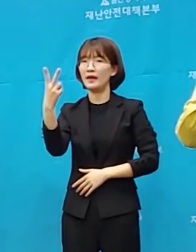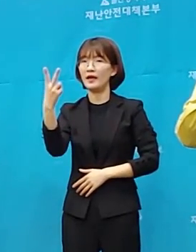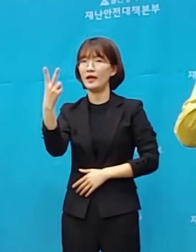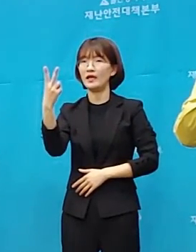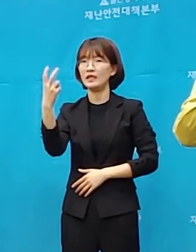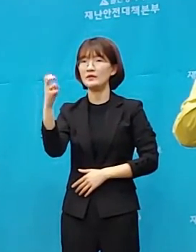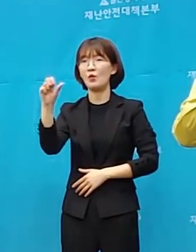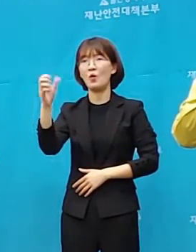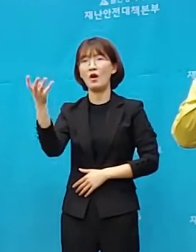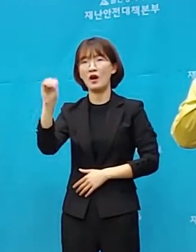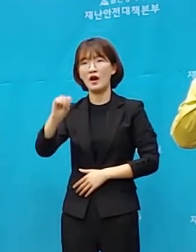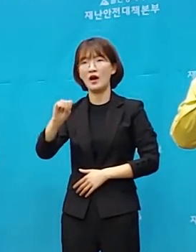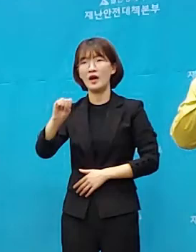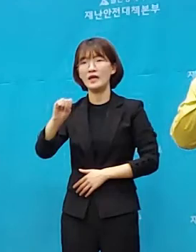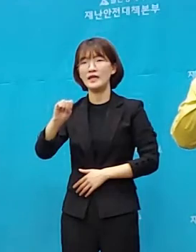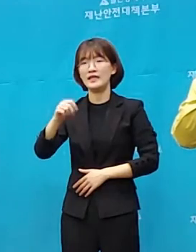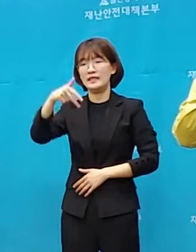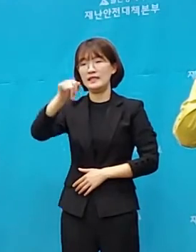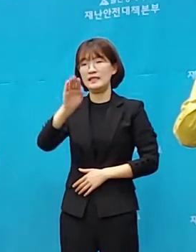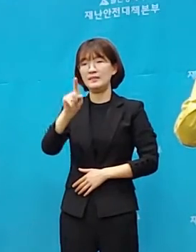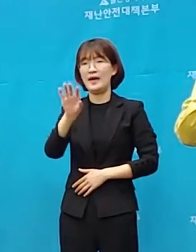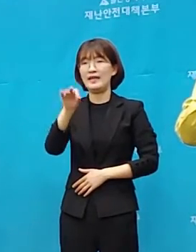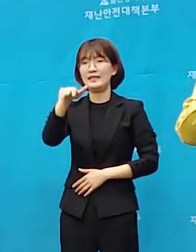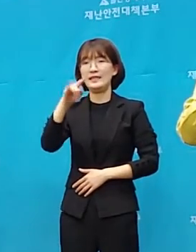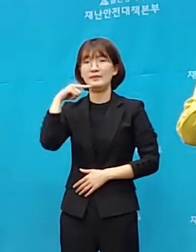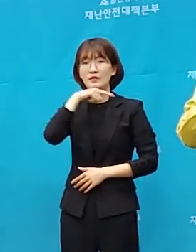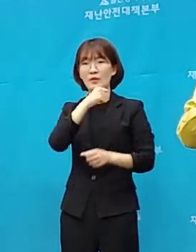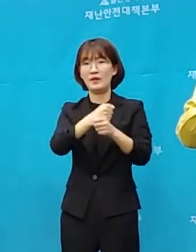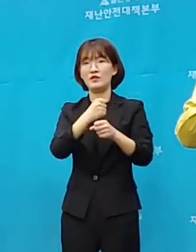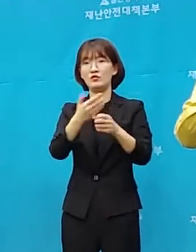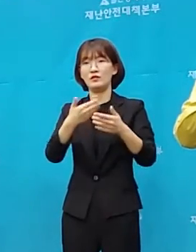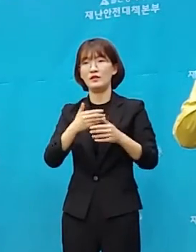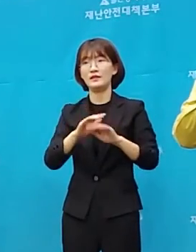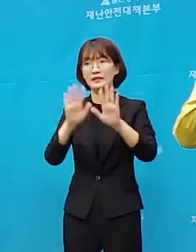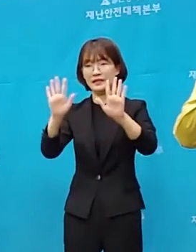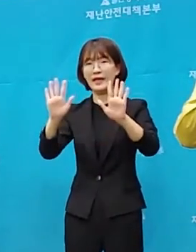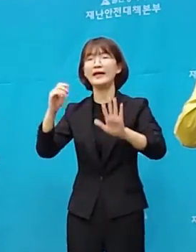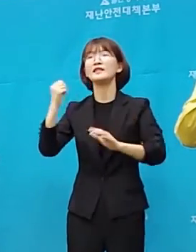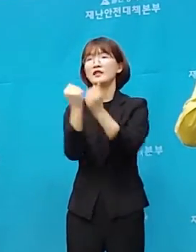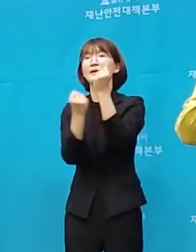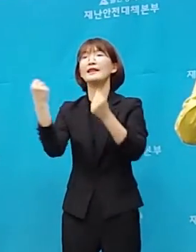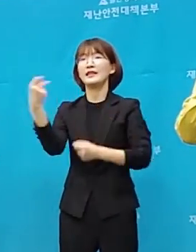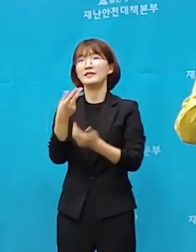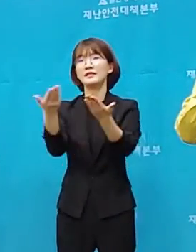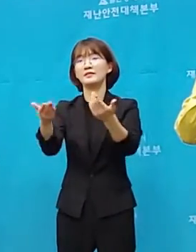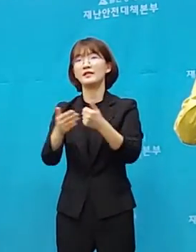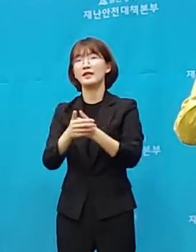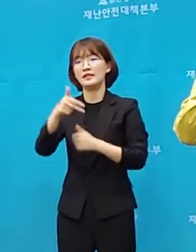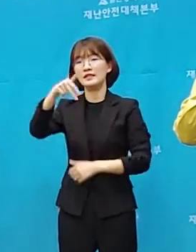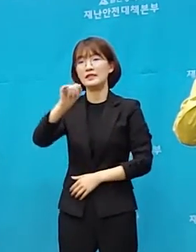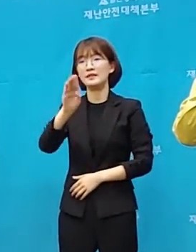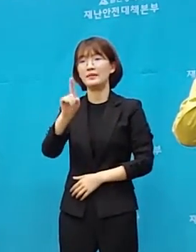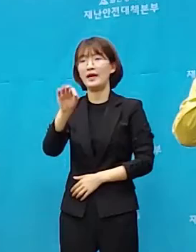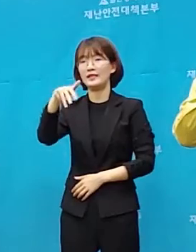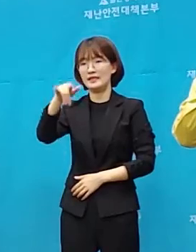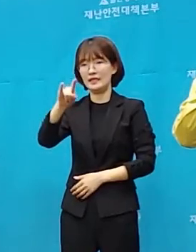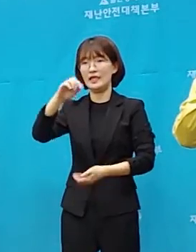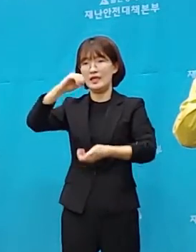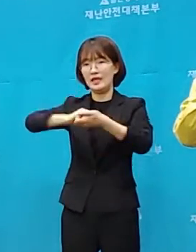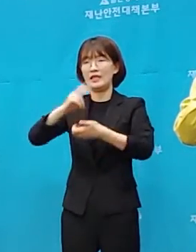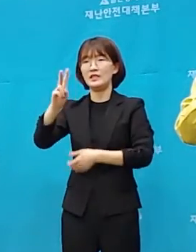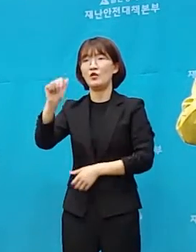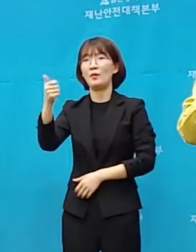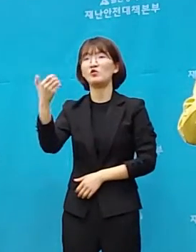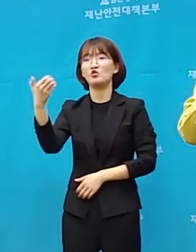1,225억, 그러니까 지방채로 발행할 수 있는, 그 중에, 아, 죄송합니다. 제가 설명을 다시 하겠습니다. 저희 지방채 발행한도는